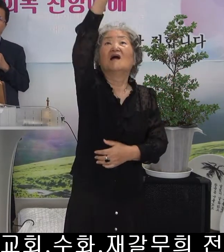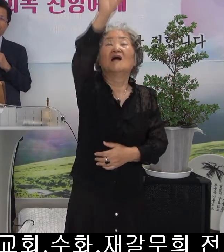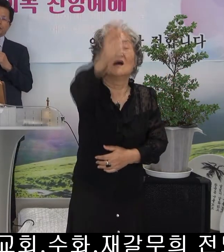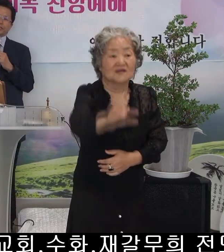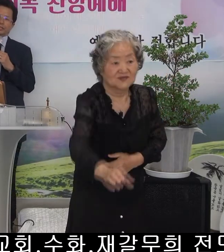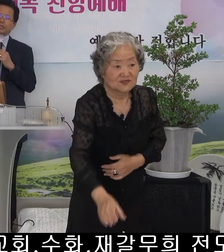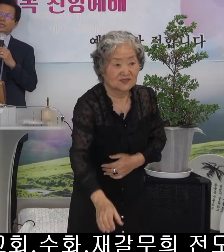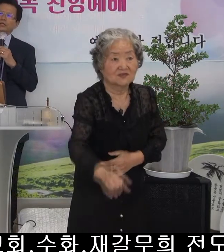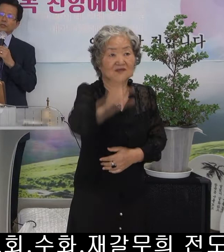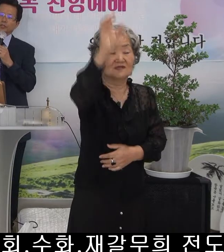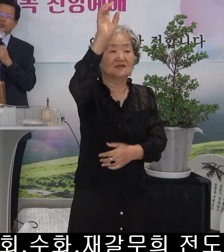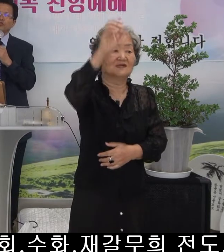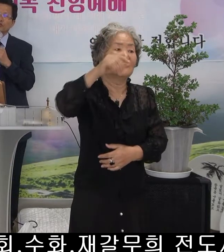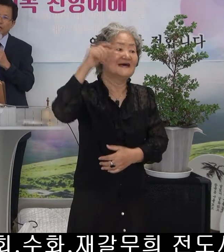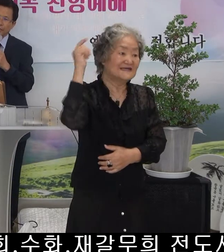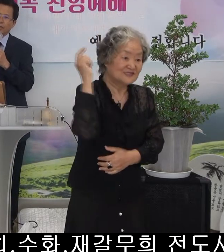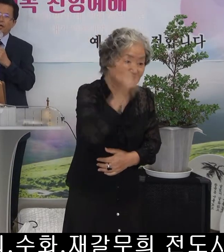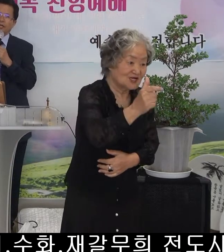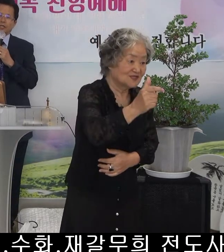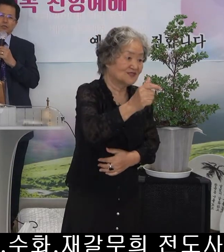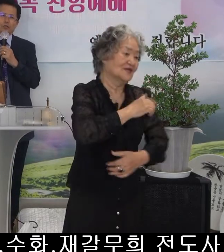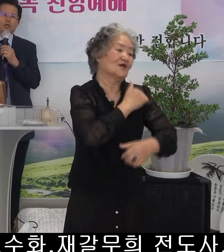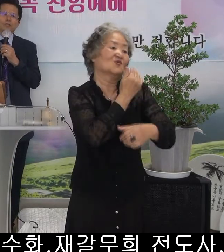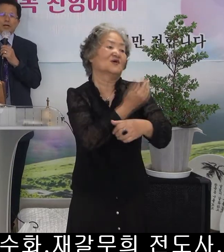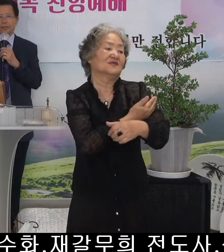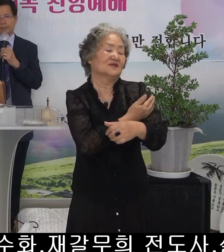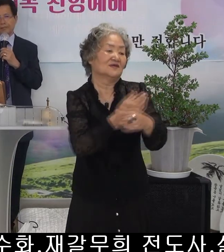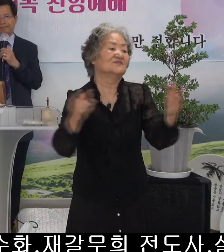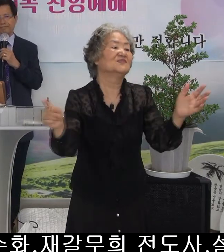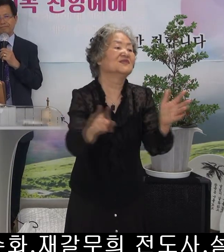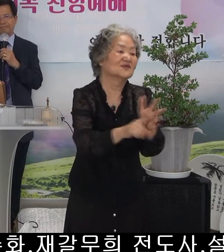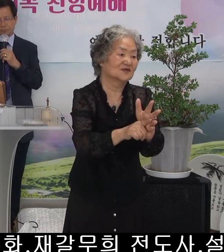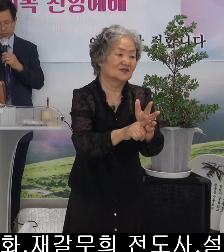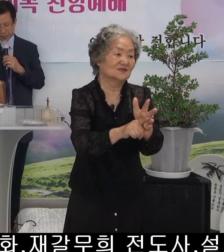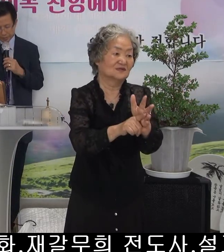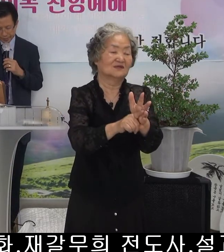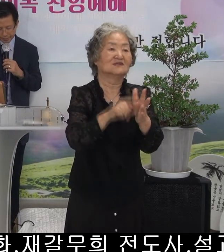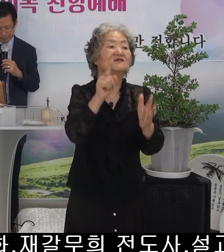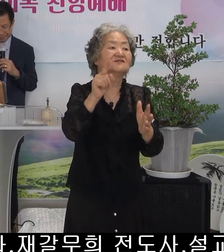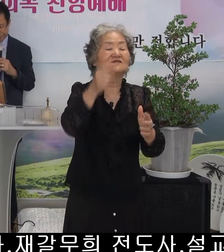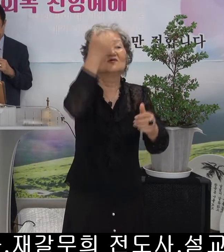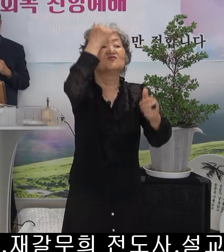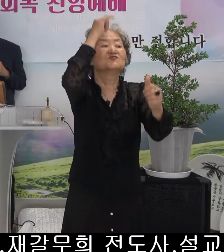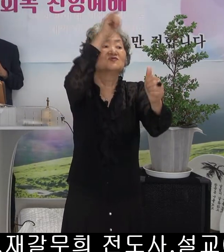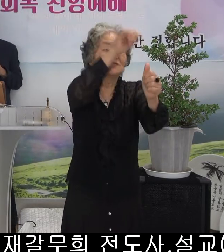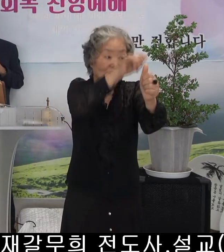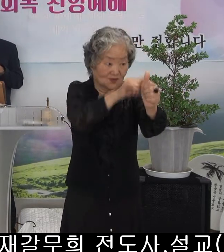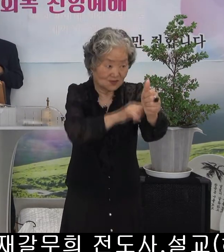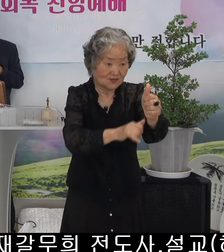절대 권위를 믿는 것을 우리는 충성한다라고 말을 해요. 성경은